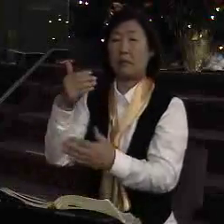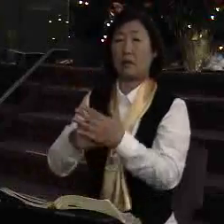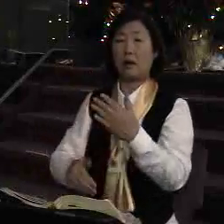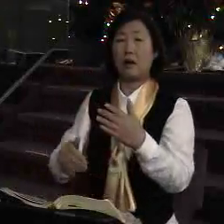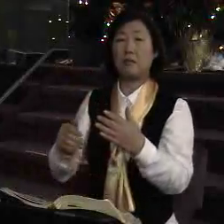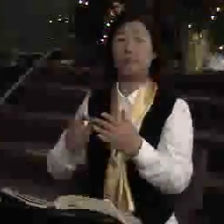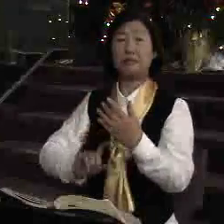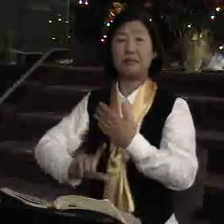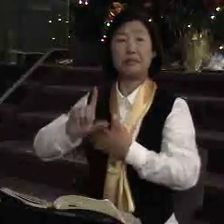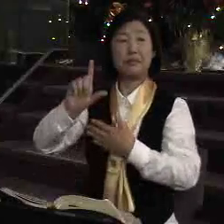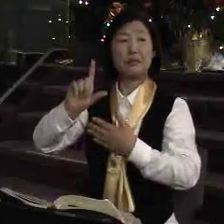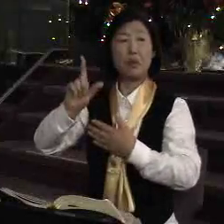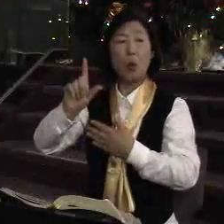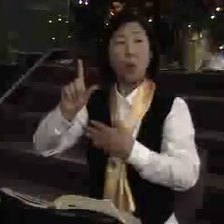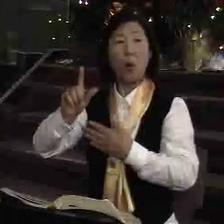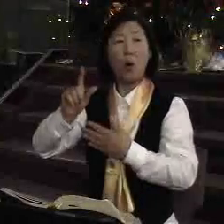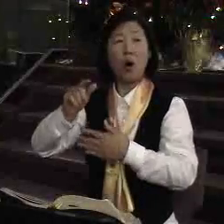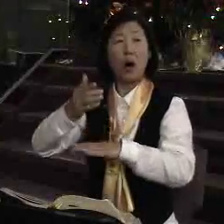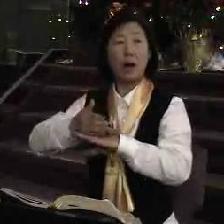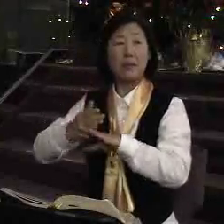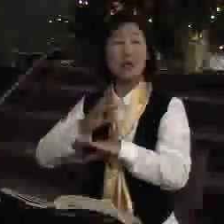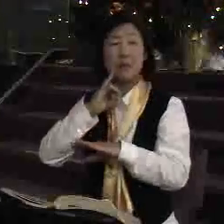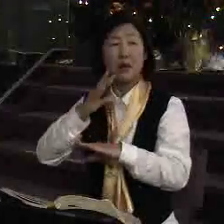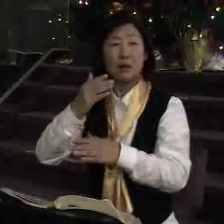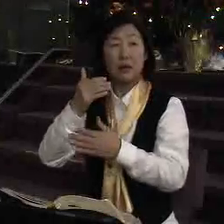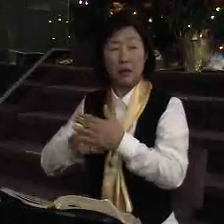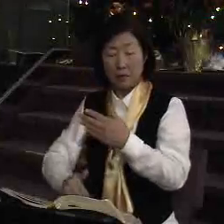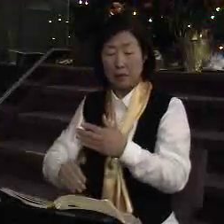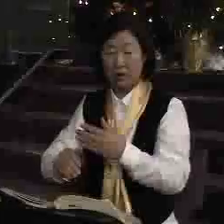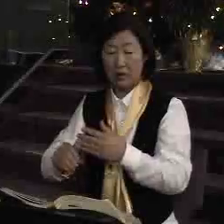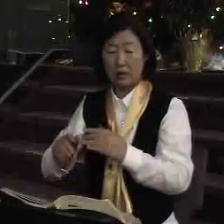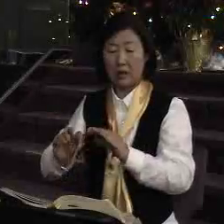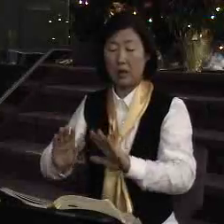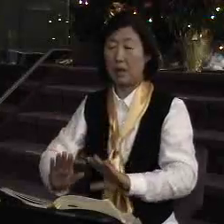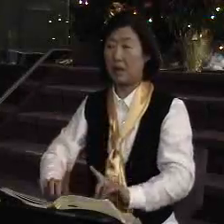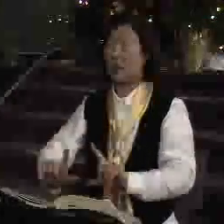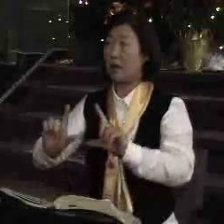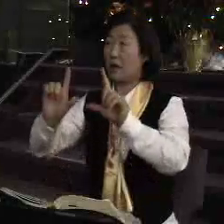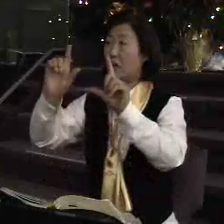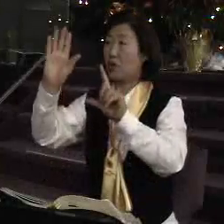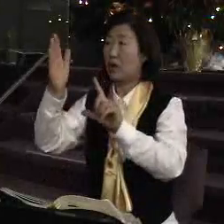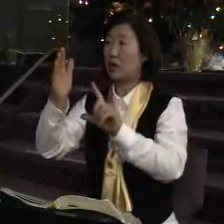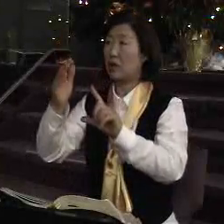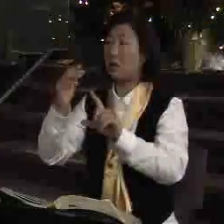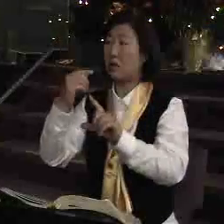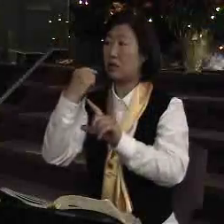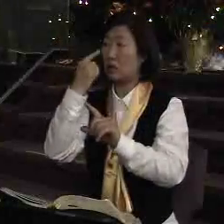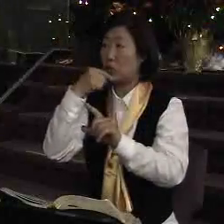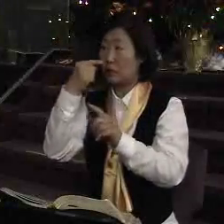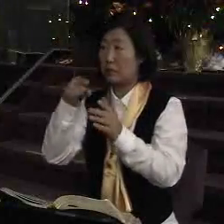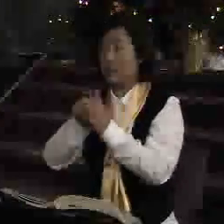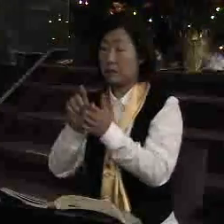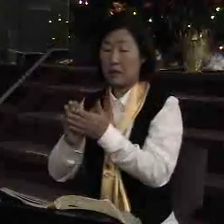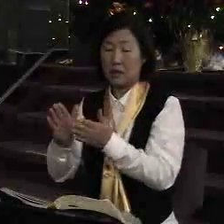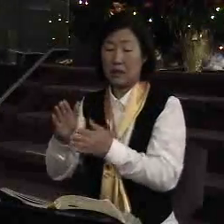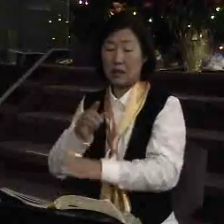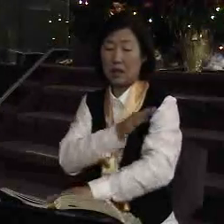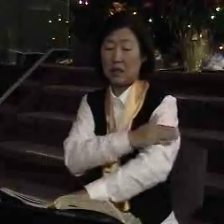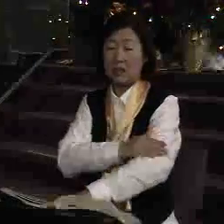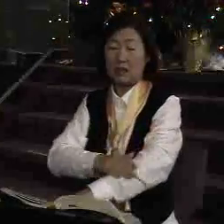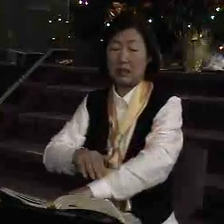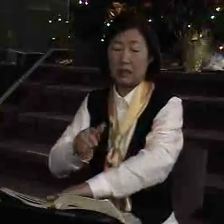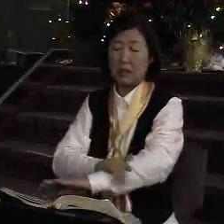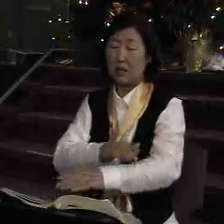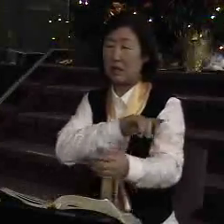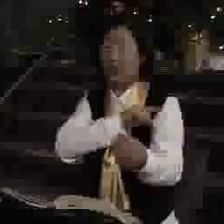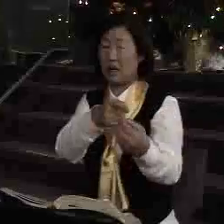그러면 2008년도가 감사만 남는 그런 한 해가 될 줄로 믿습니다. 가장 기억에 남는 감사만